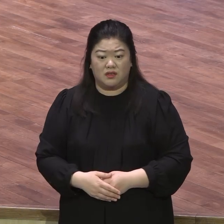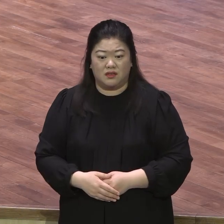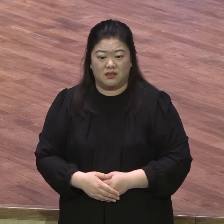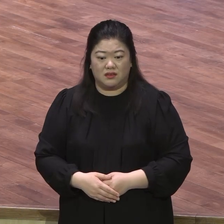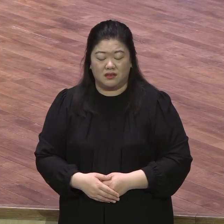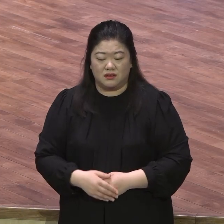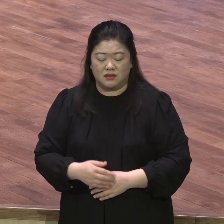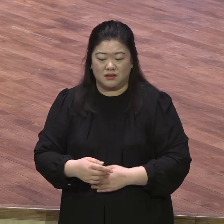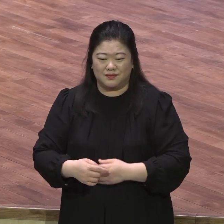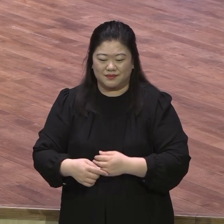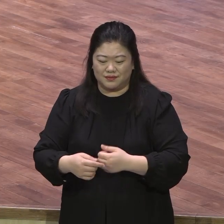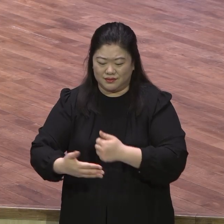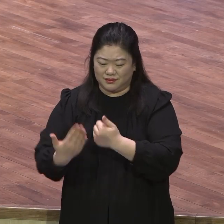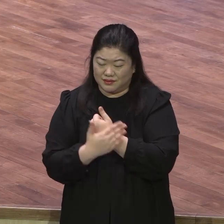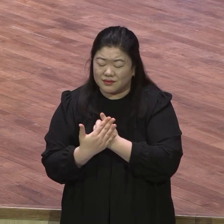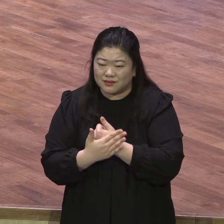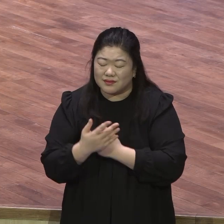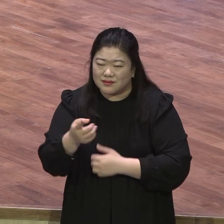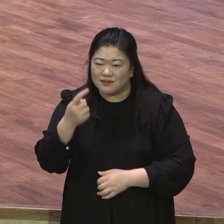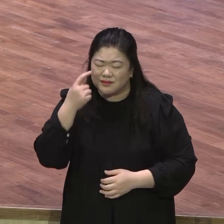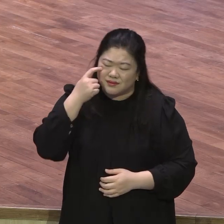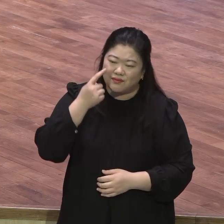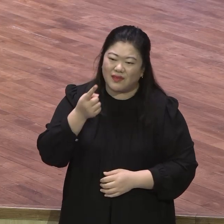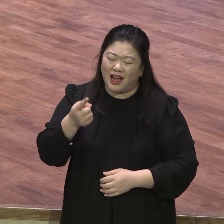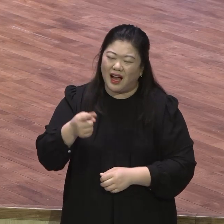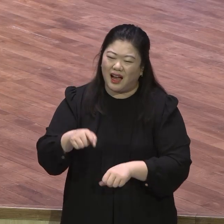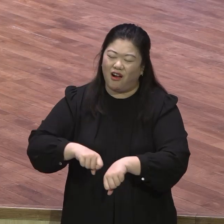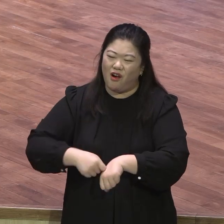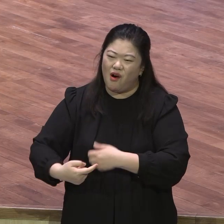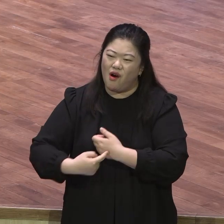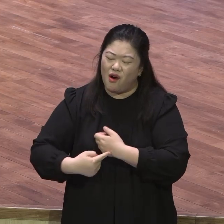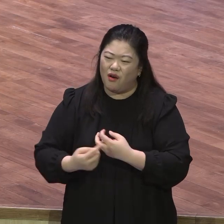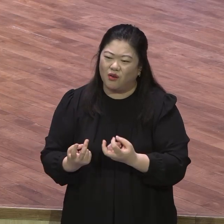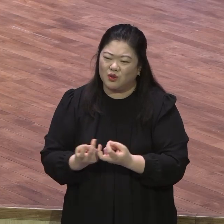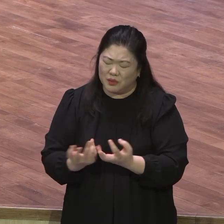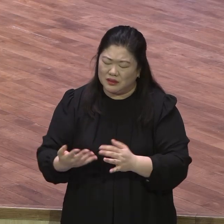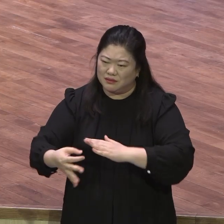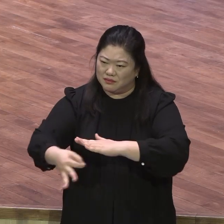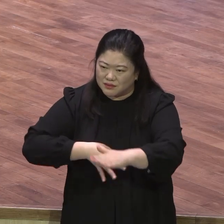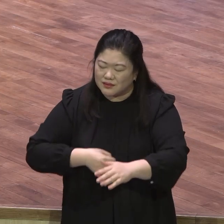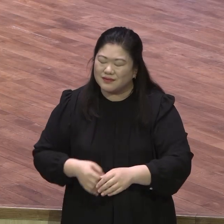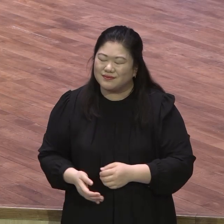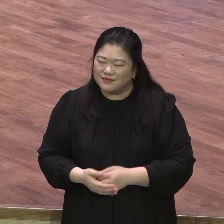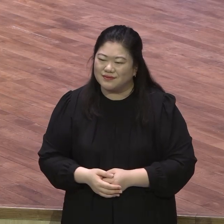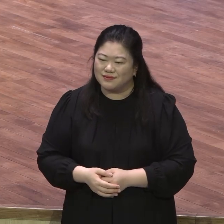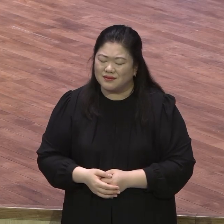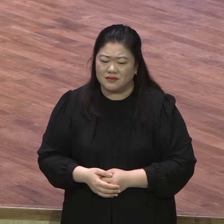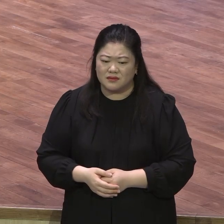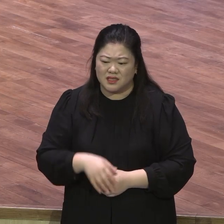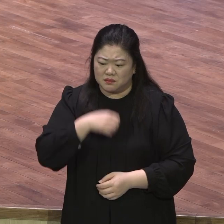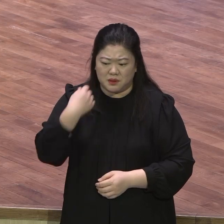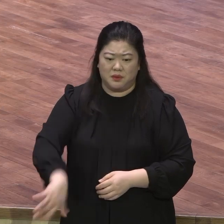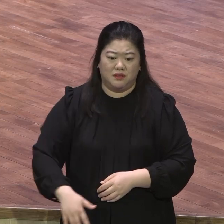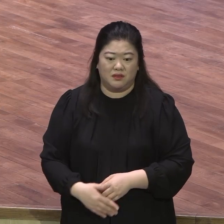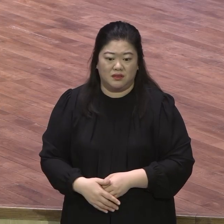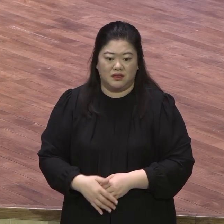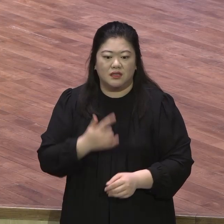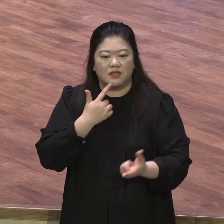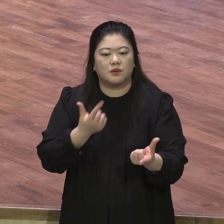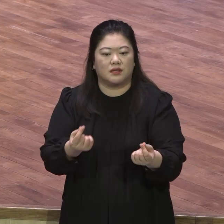여러분은요 억지로 의무적으로 그렇게 시행시하지 마시기 바랍니다 기쁜 마음으로